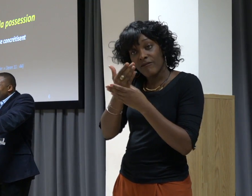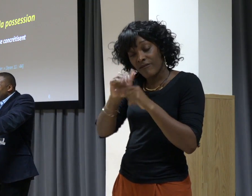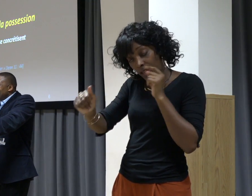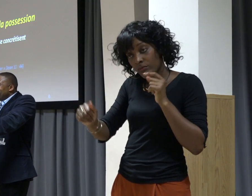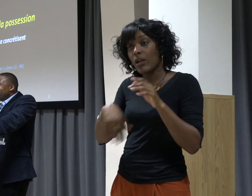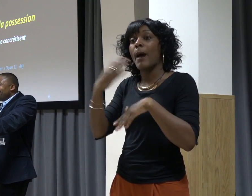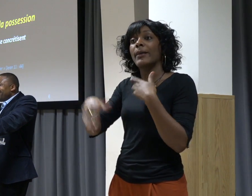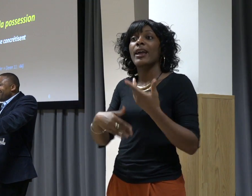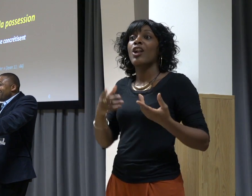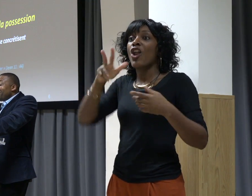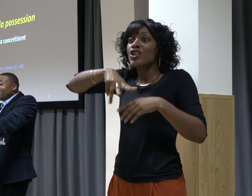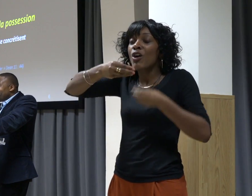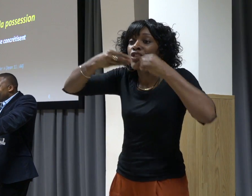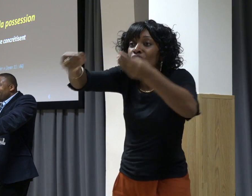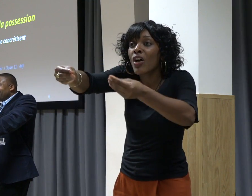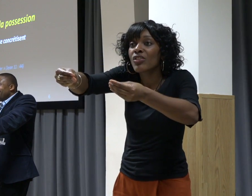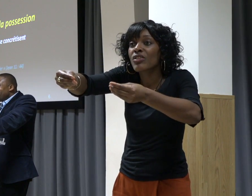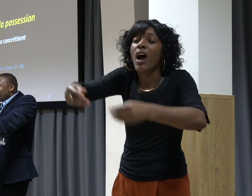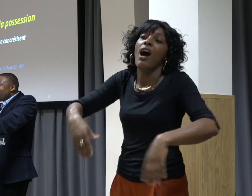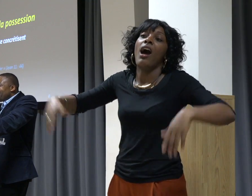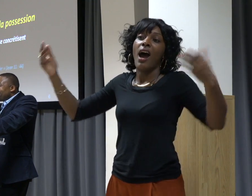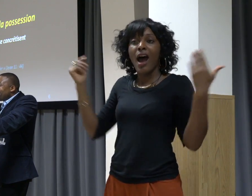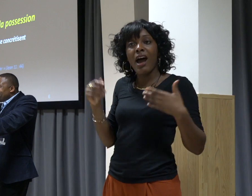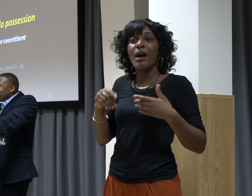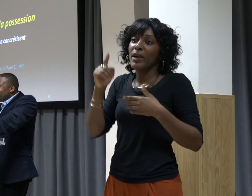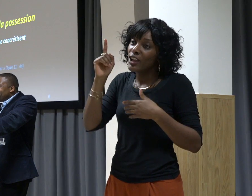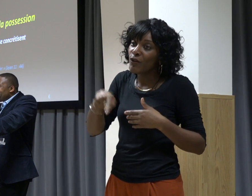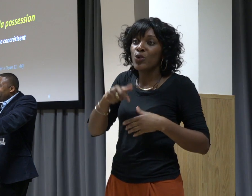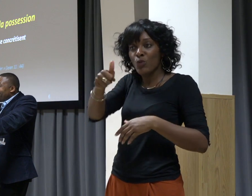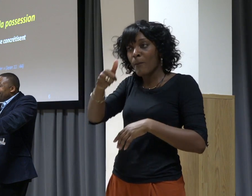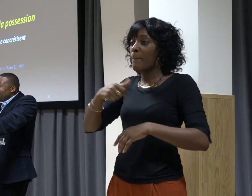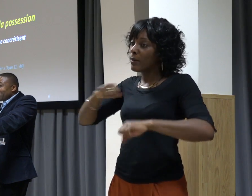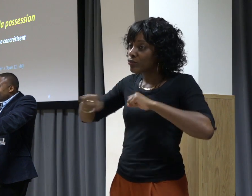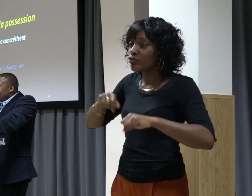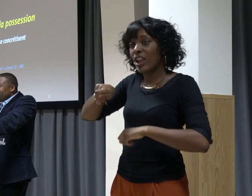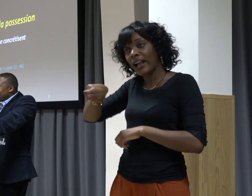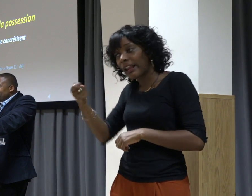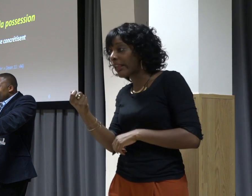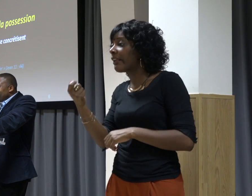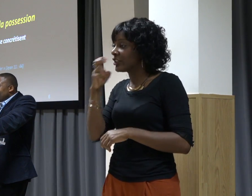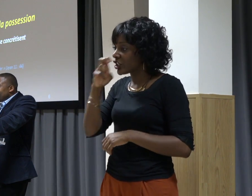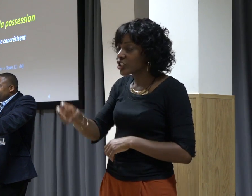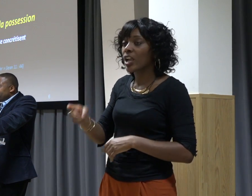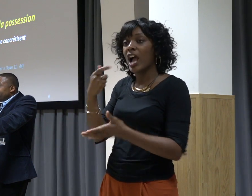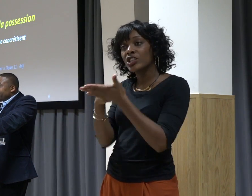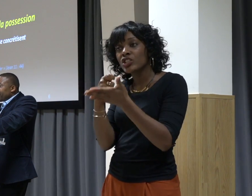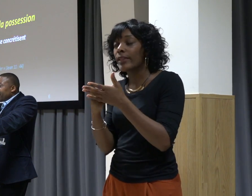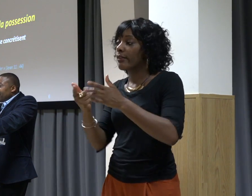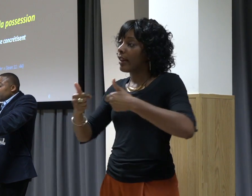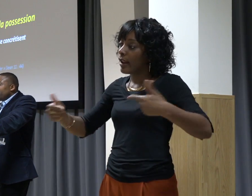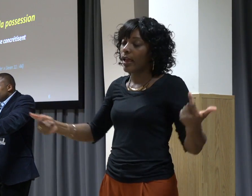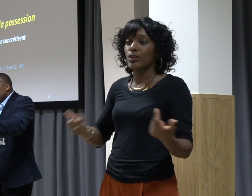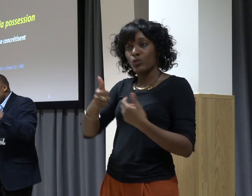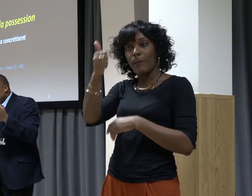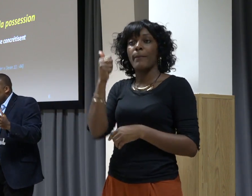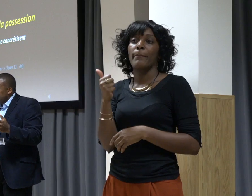accordé le logement, mais faites toutes les démarches nécessaires pour prendre possession de logement. Parce que si vous ne le faites pas, vous n'aurez pas le logement. Je